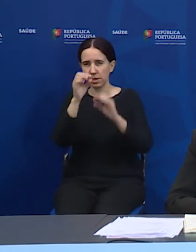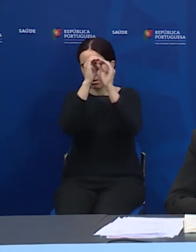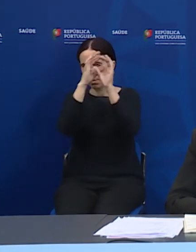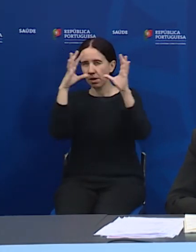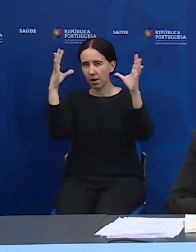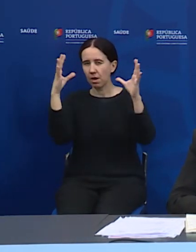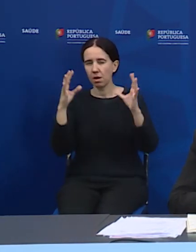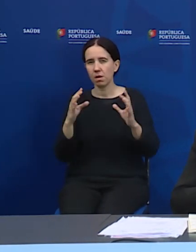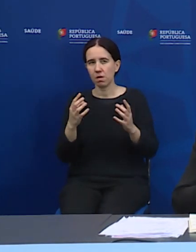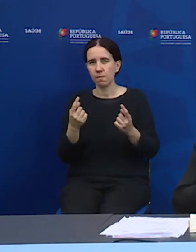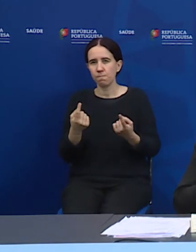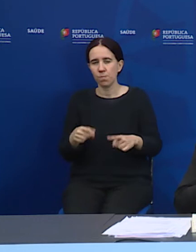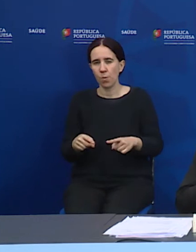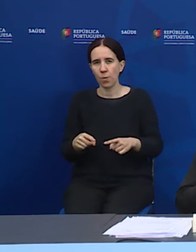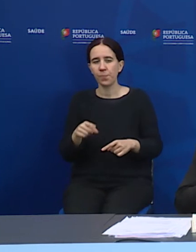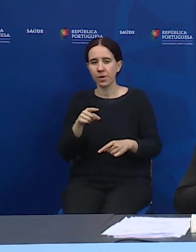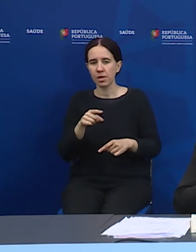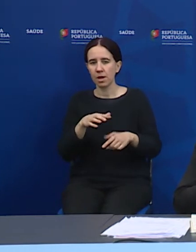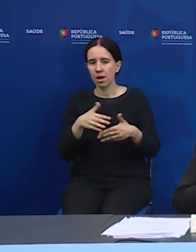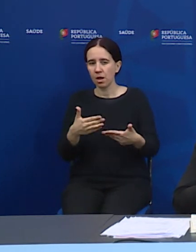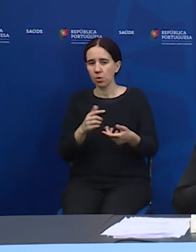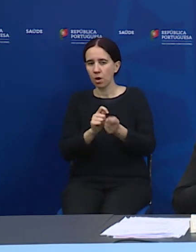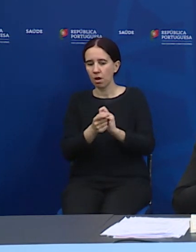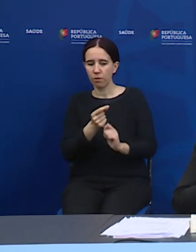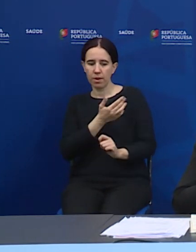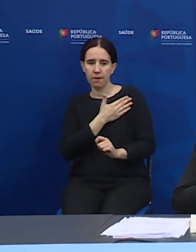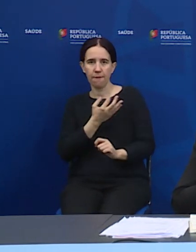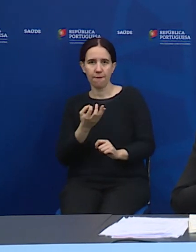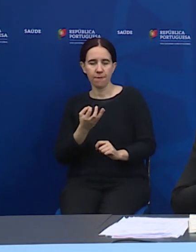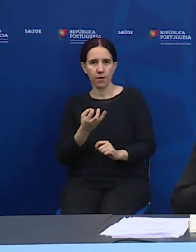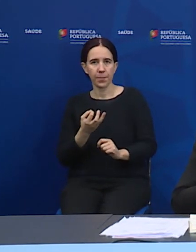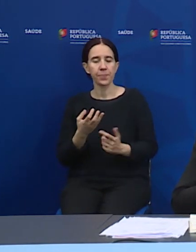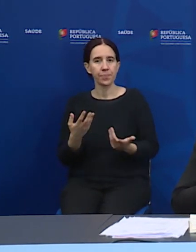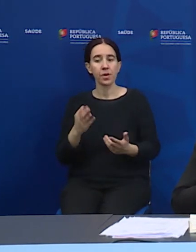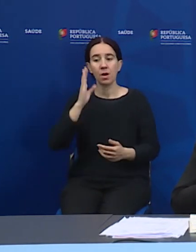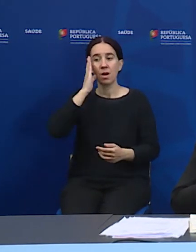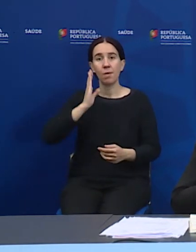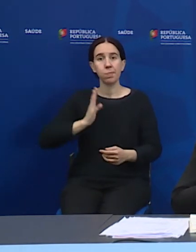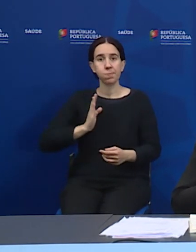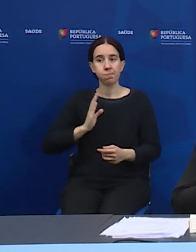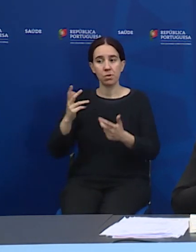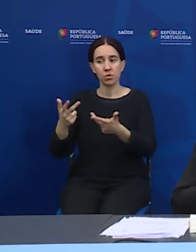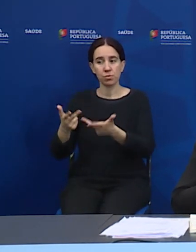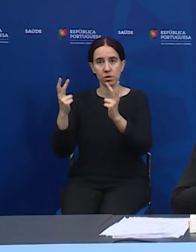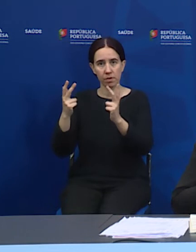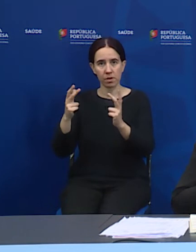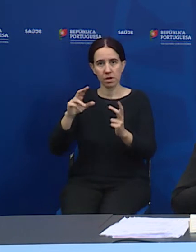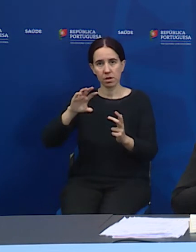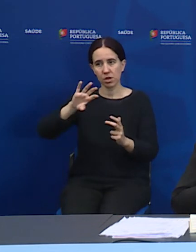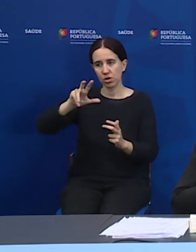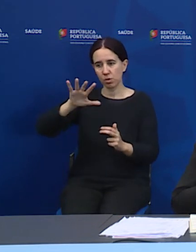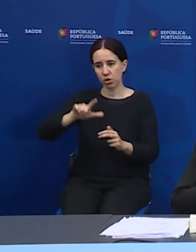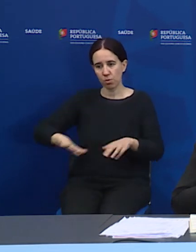terem uma ideia apenas e fizemos essa atualização há pouco tempo nas forças armadas disponibilizaram na região